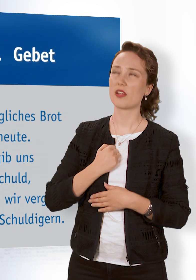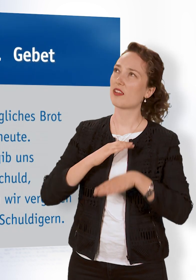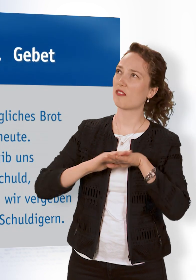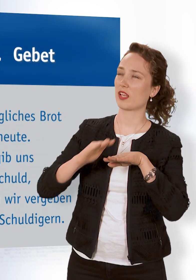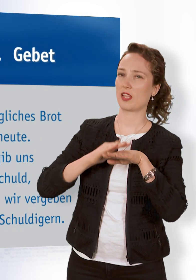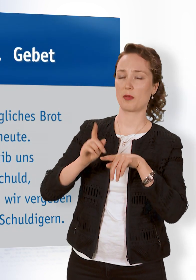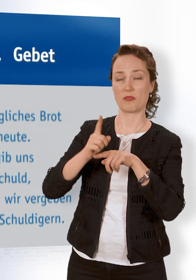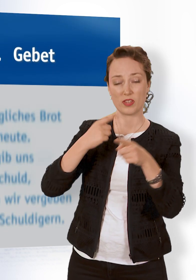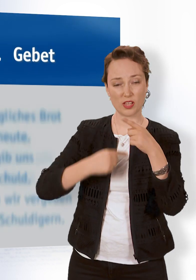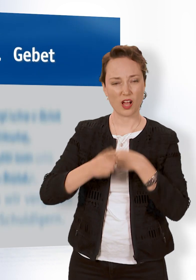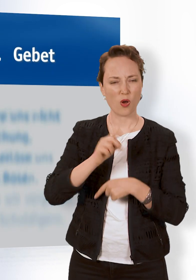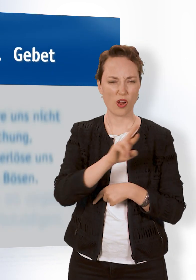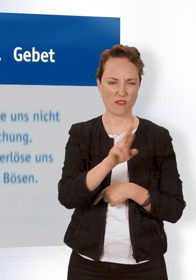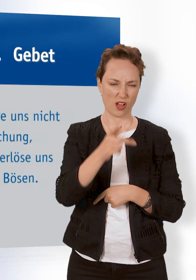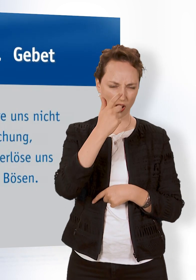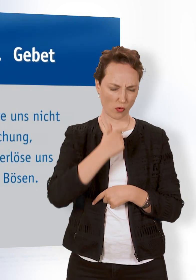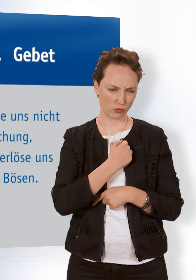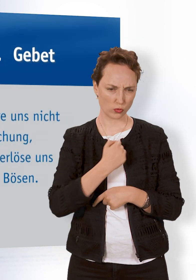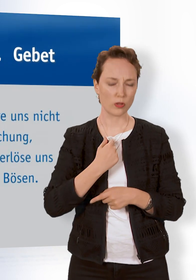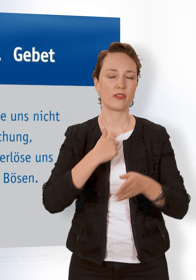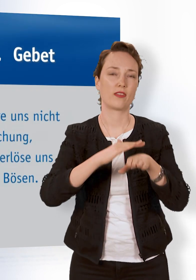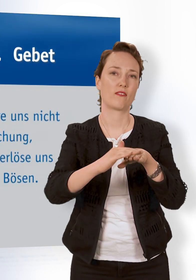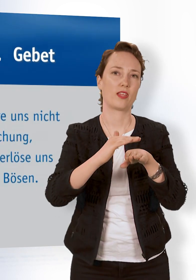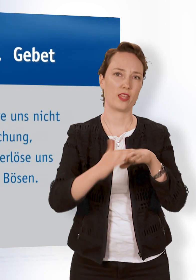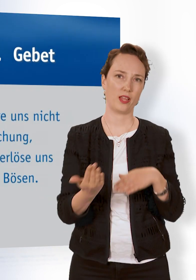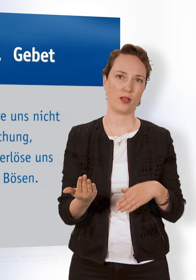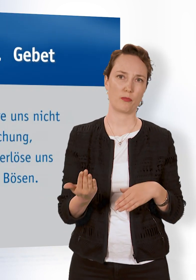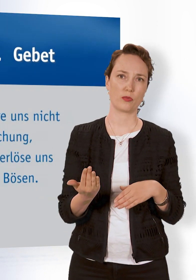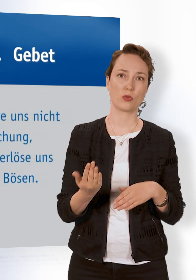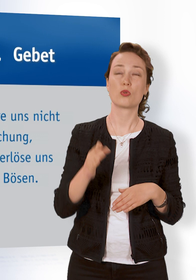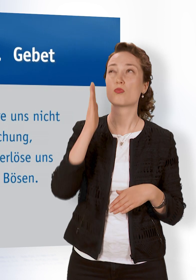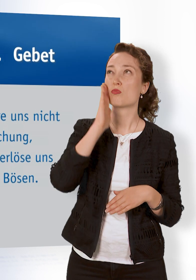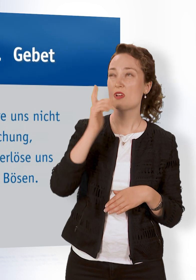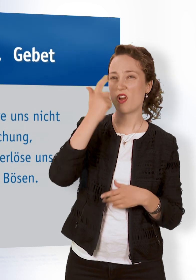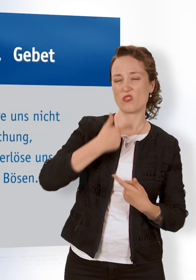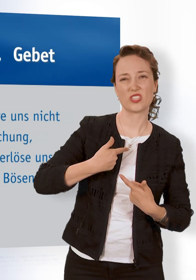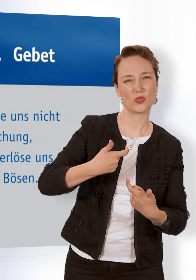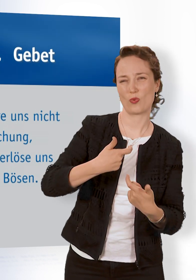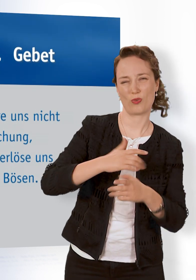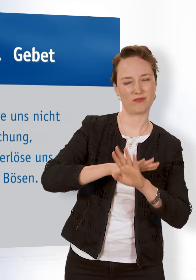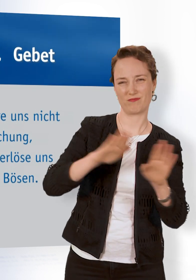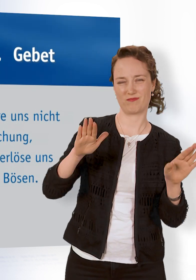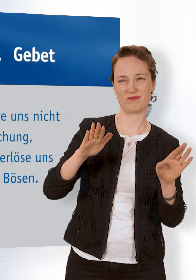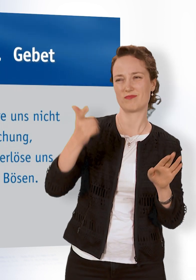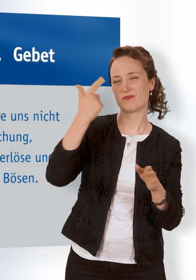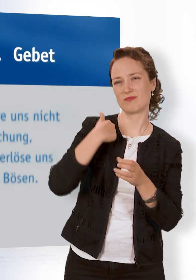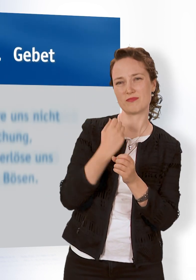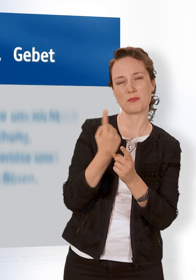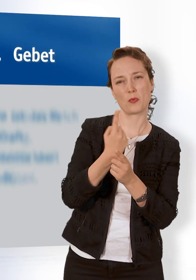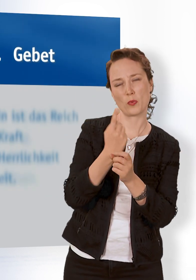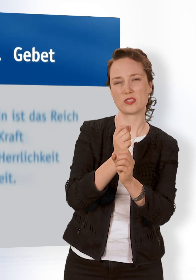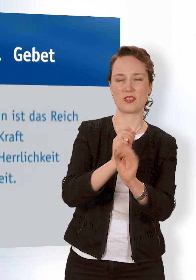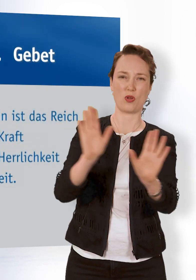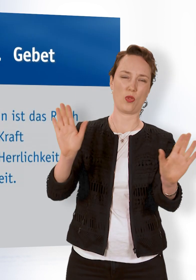auch wir vergeben unseren Schuldigern. Und führe uns nicht in Versuchung, sondern erlöse uns von